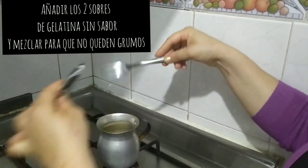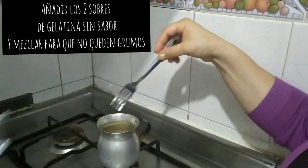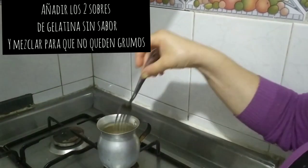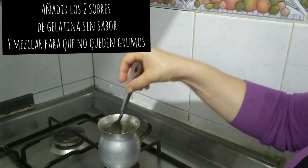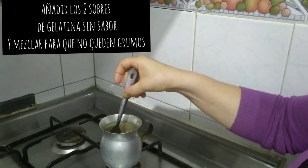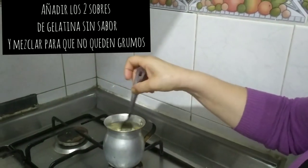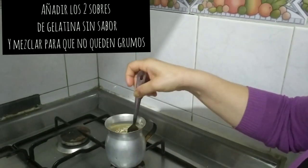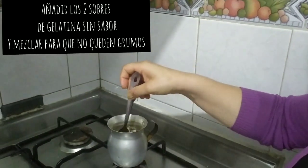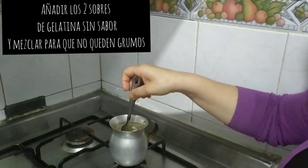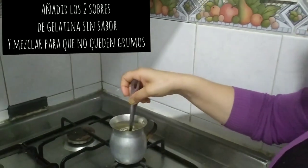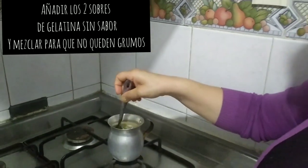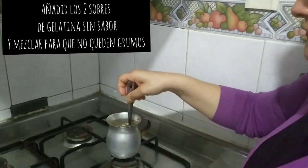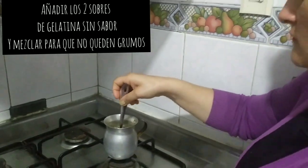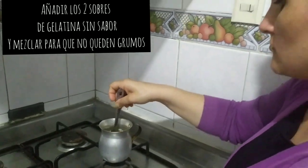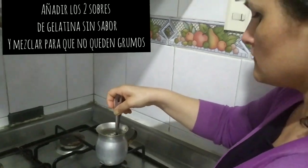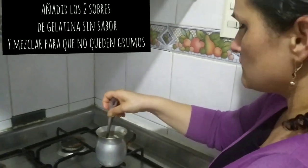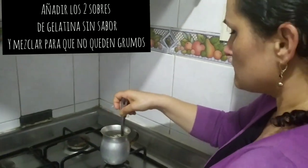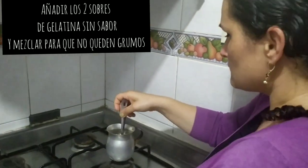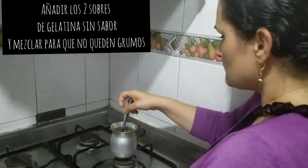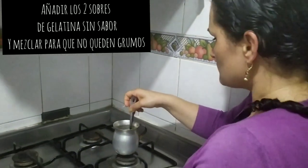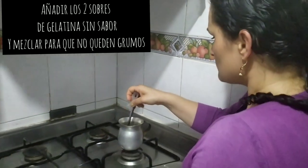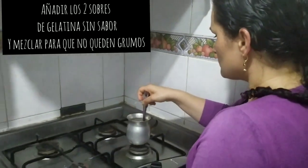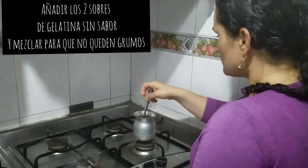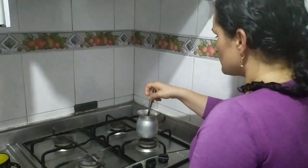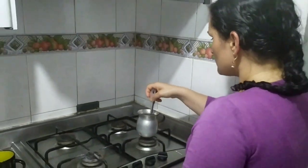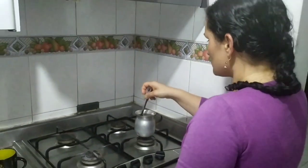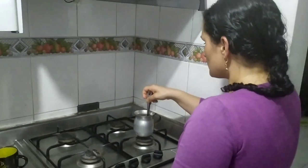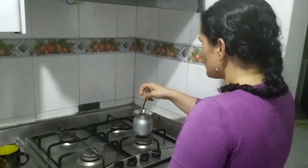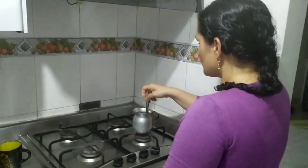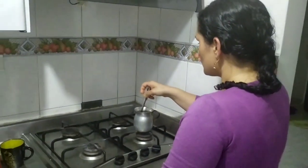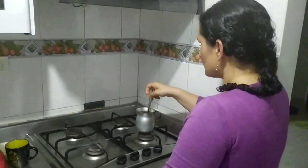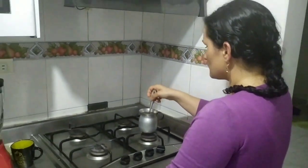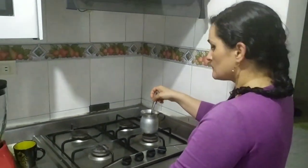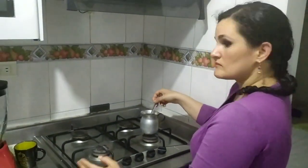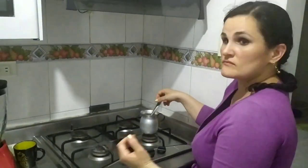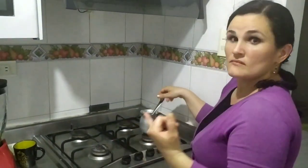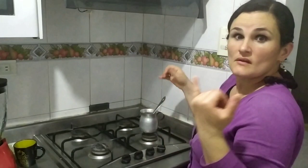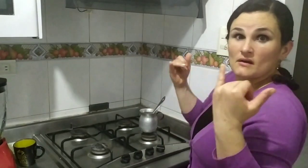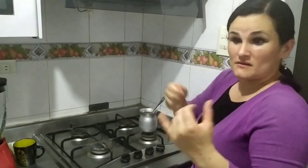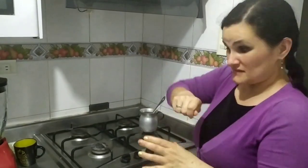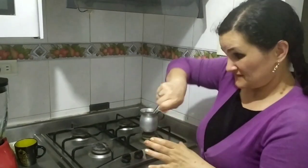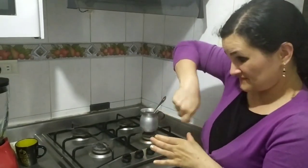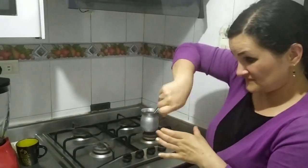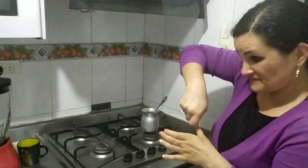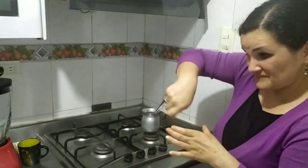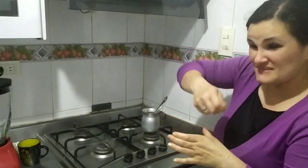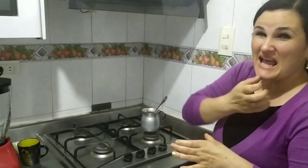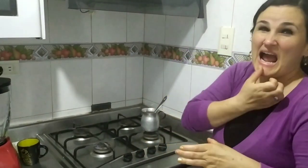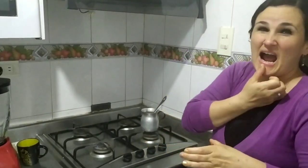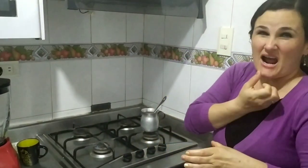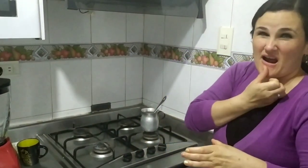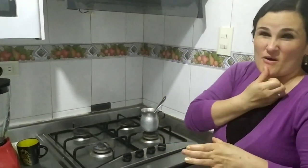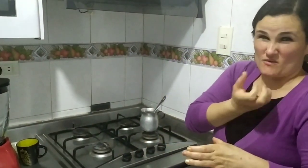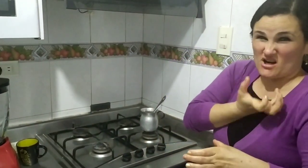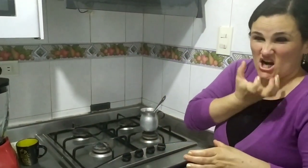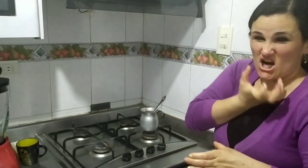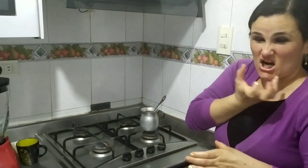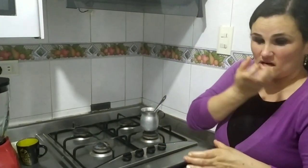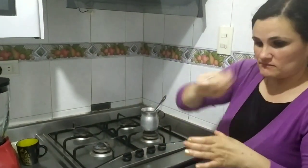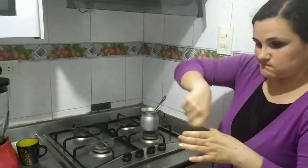calientísimo. Vamos a mezclar las dos gelatinas sin sabor en el agua caliente y la vamos a revolver para que